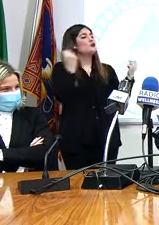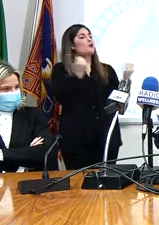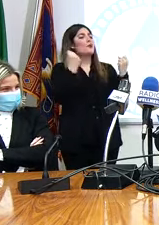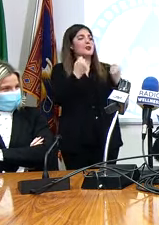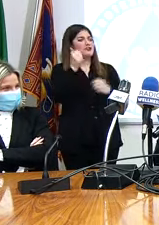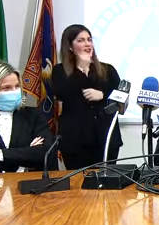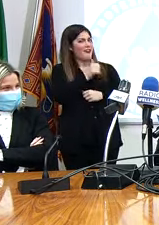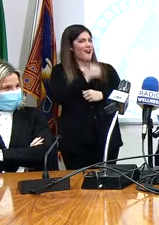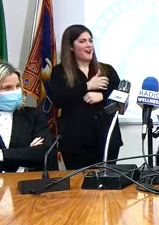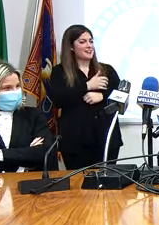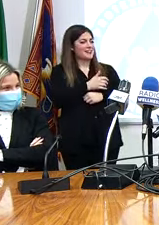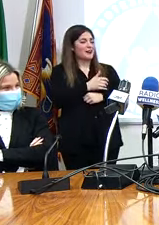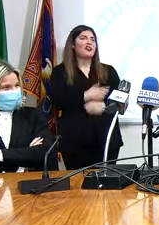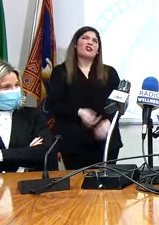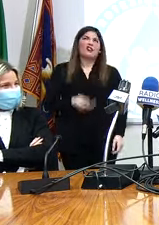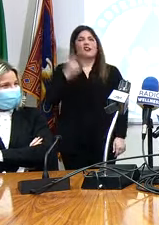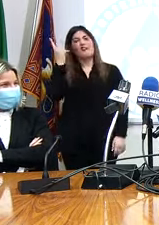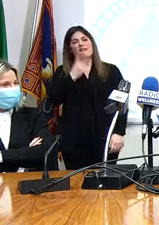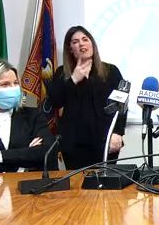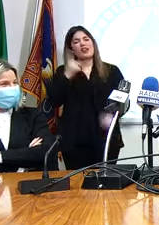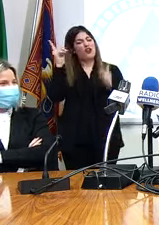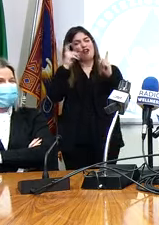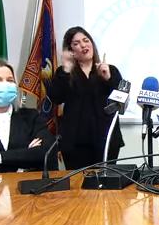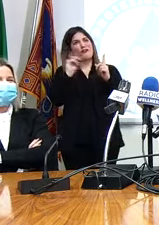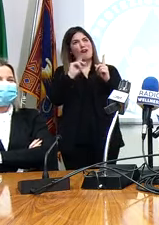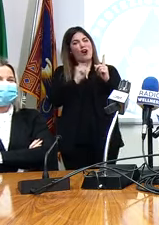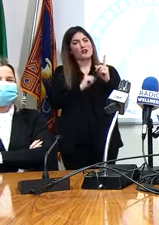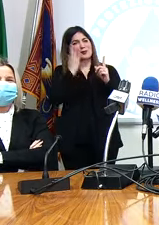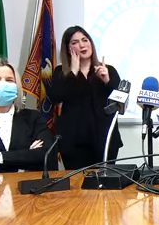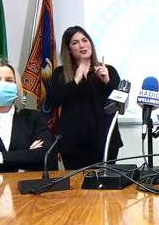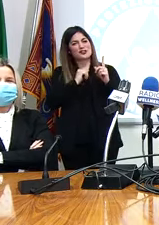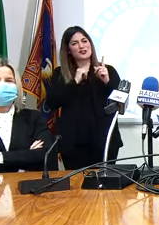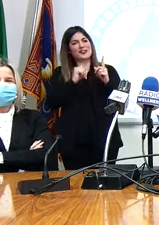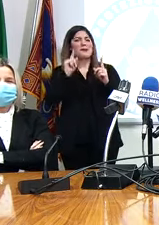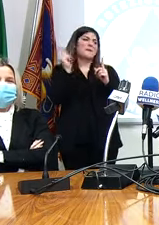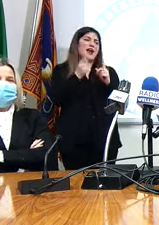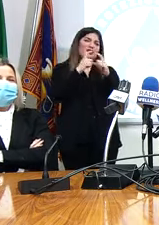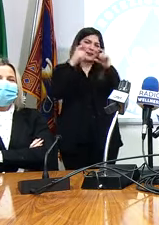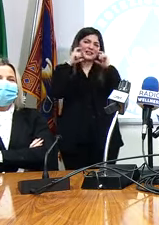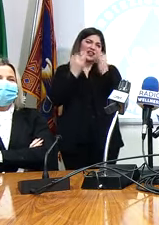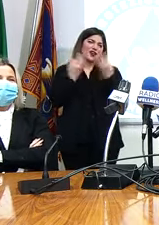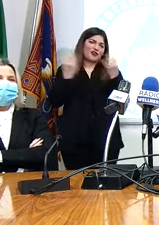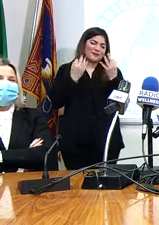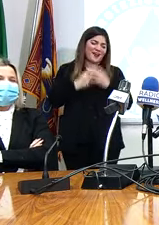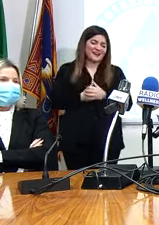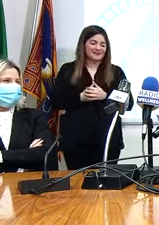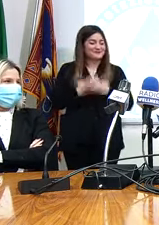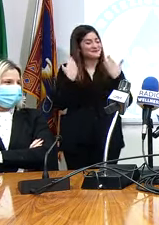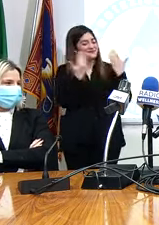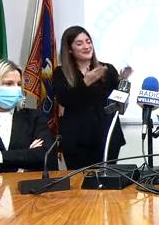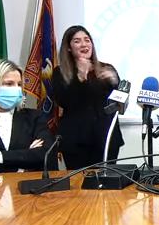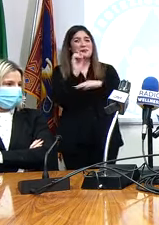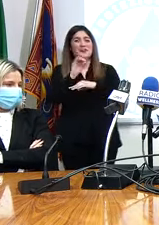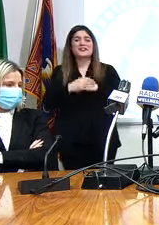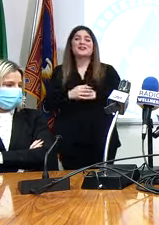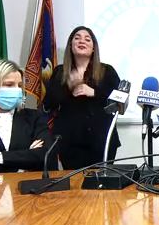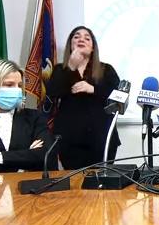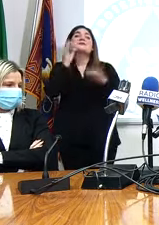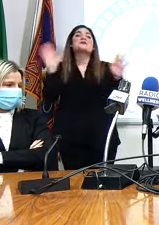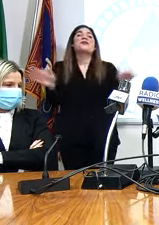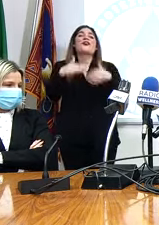Quindi non mettetemi in foto, mettete la mascherina che è più bella. Prego, prof. Allora, buongiorno a tutti.